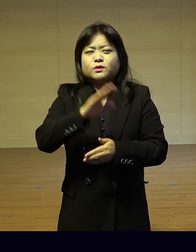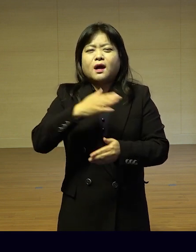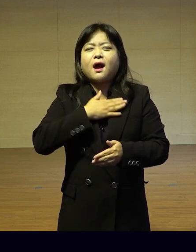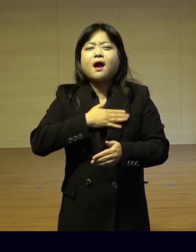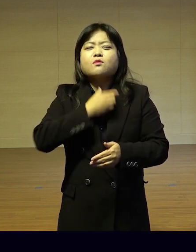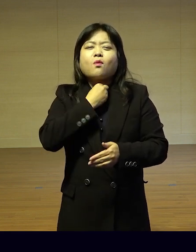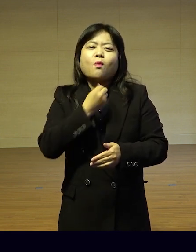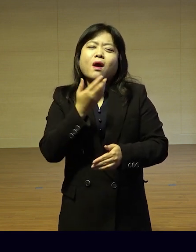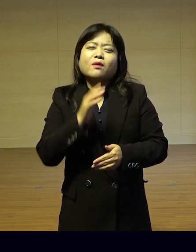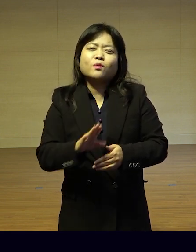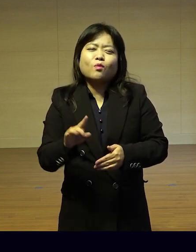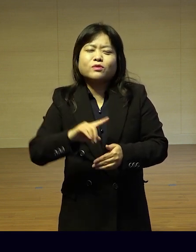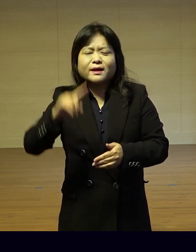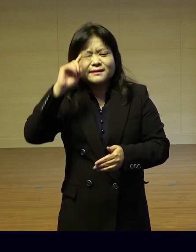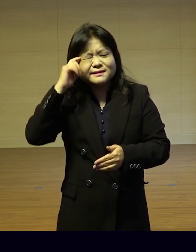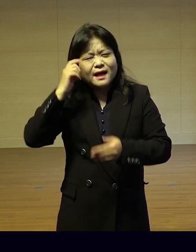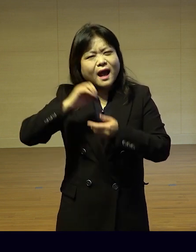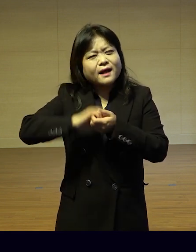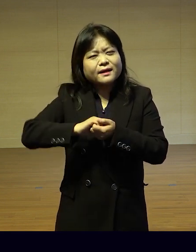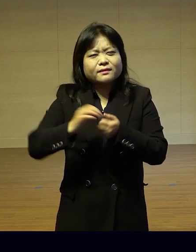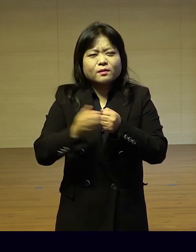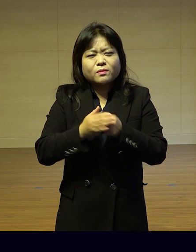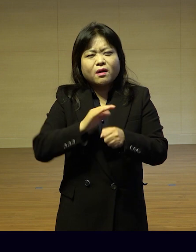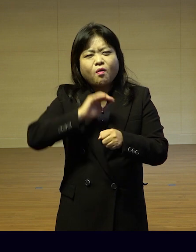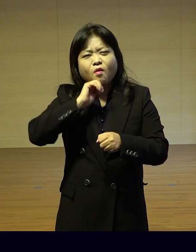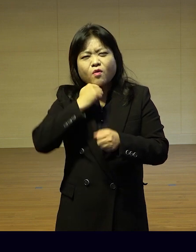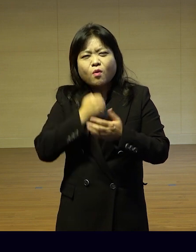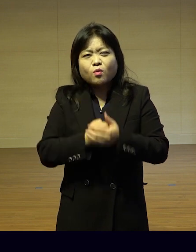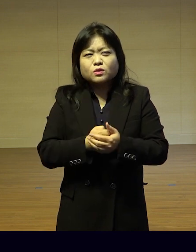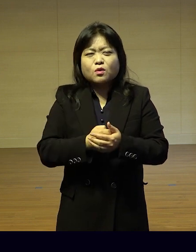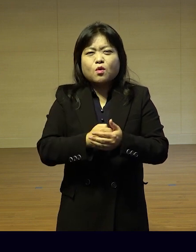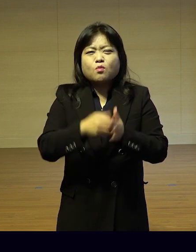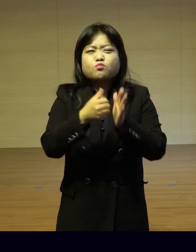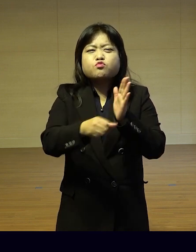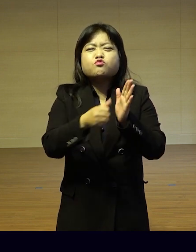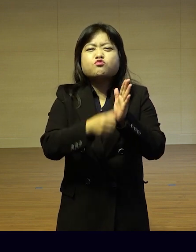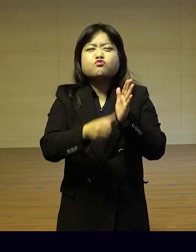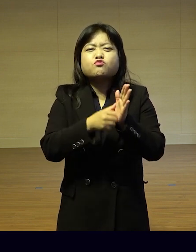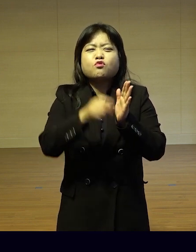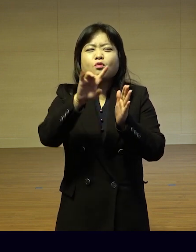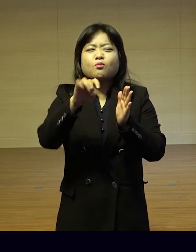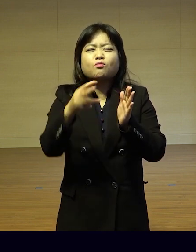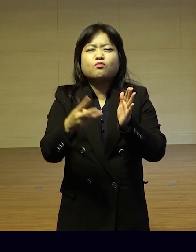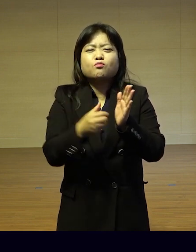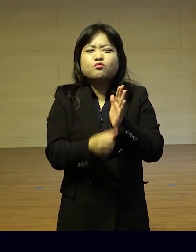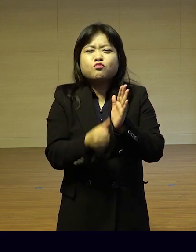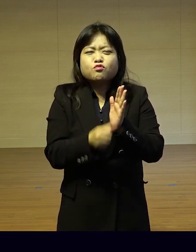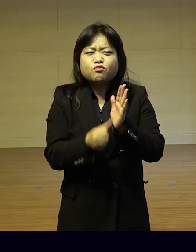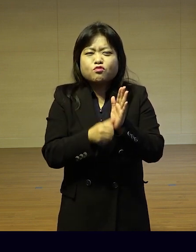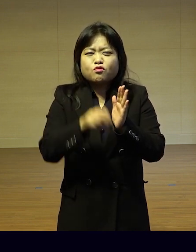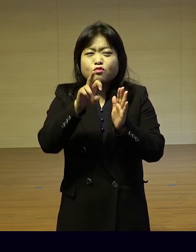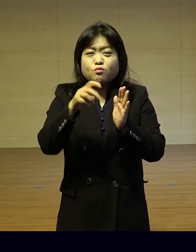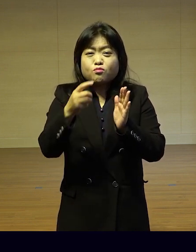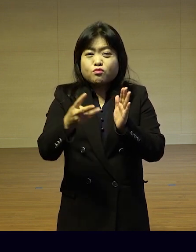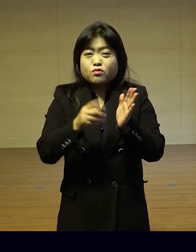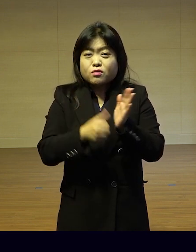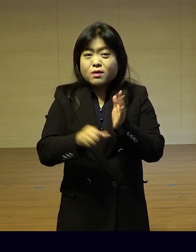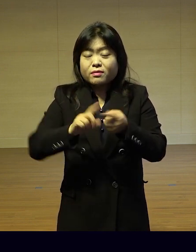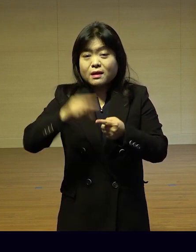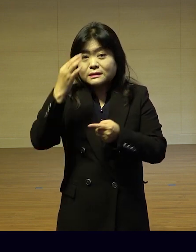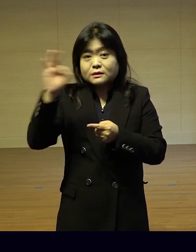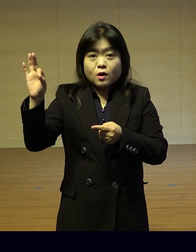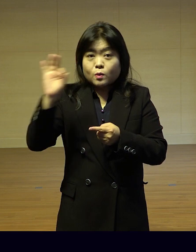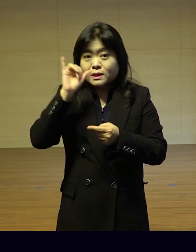알려고 해도 우리의 인식의 한계 때문에 알 수 없는 물 자체, 사물 자체, 딩한지히를 인정하고 있기 때문에